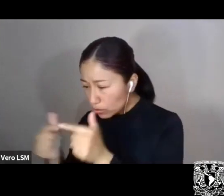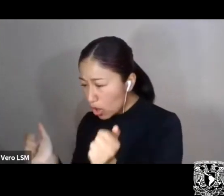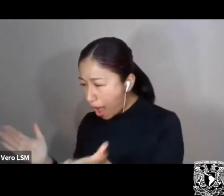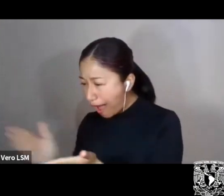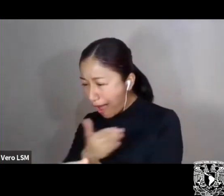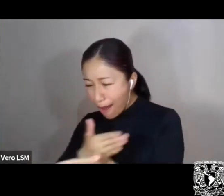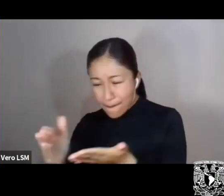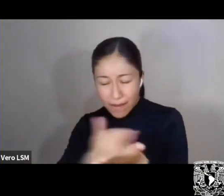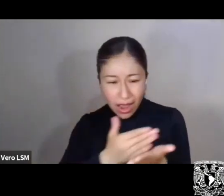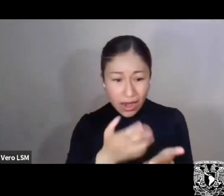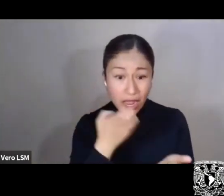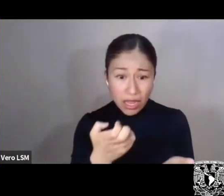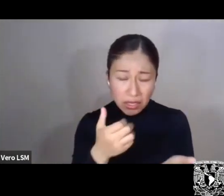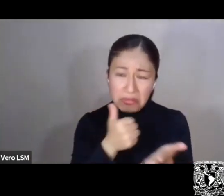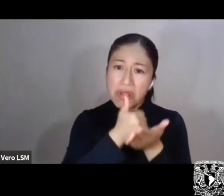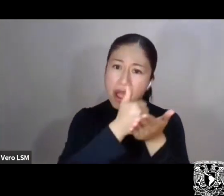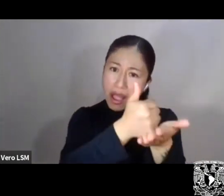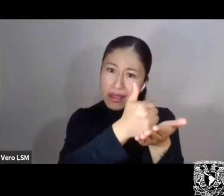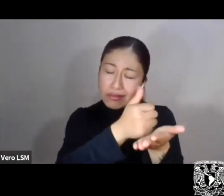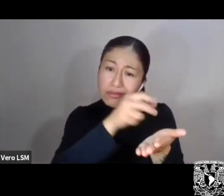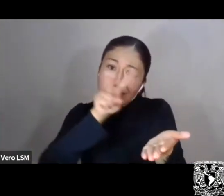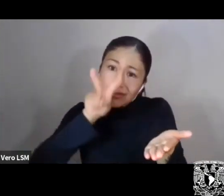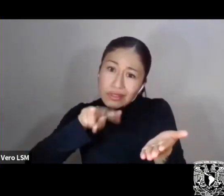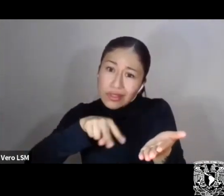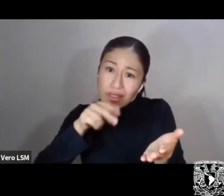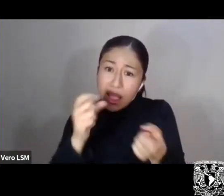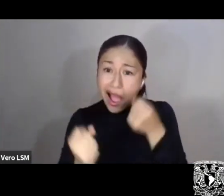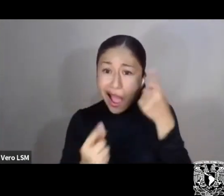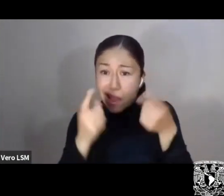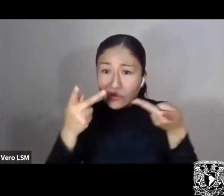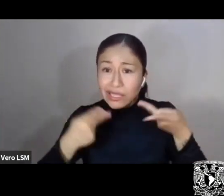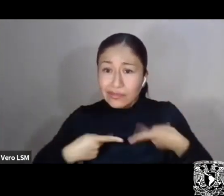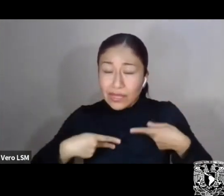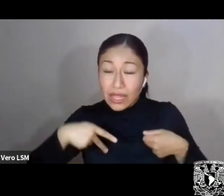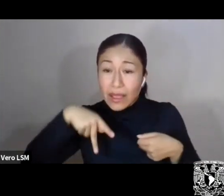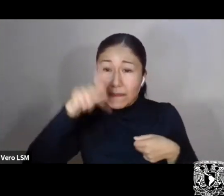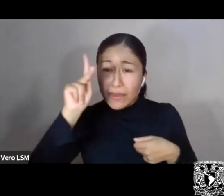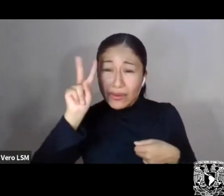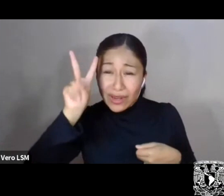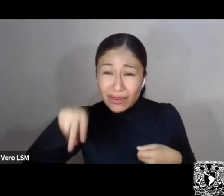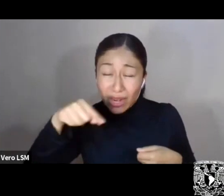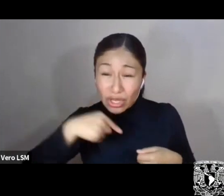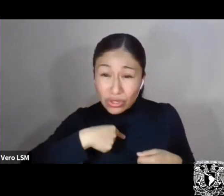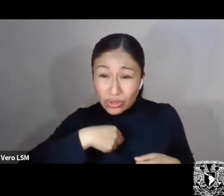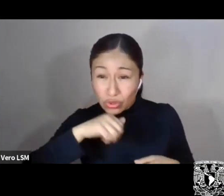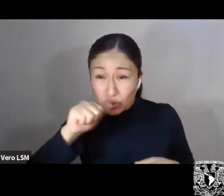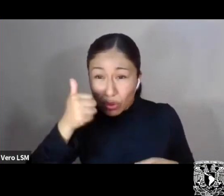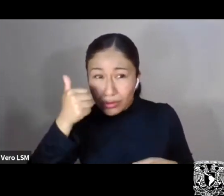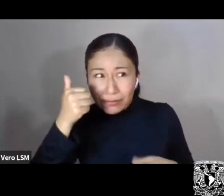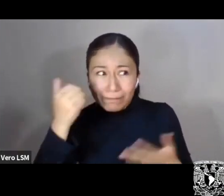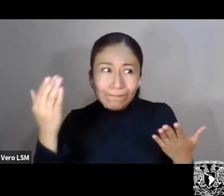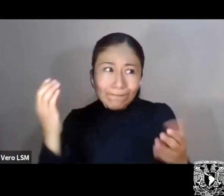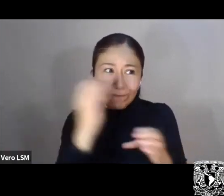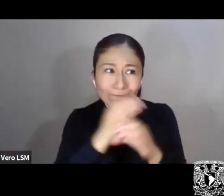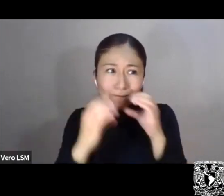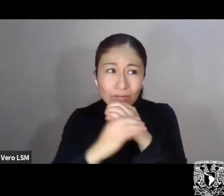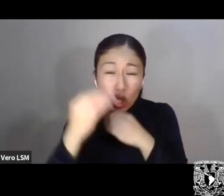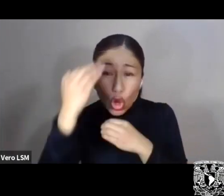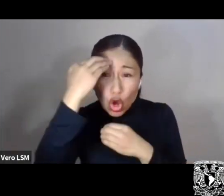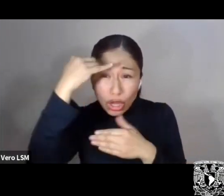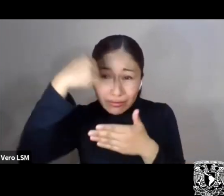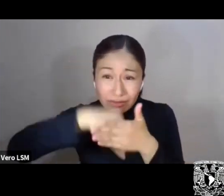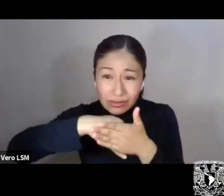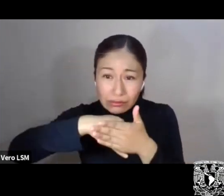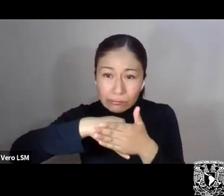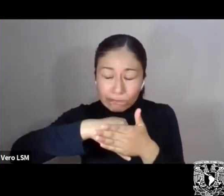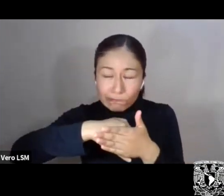tener herramientas. Pero de ahí en fuera no sabría decir algo más, ¿no? Con respecto a la